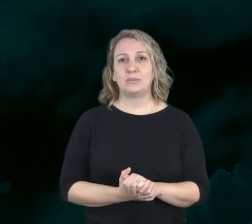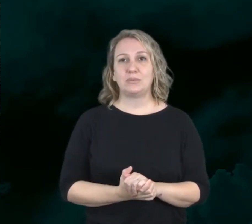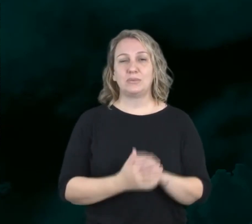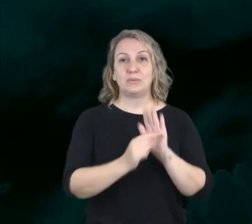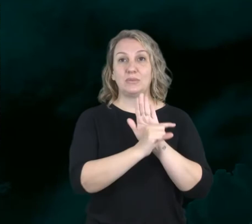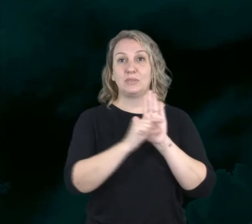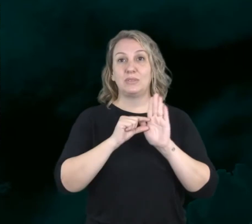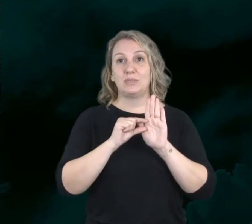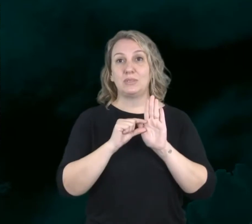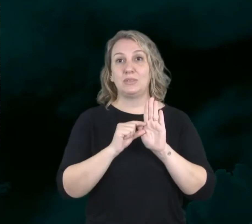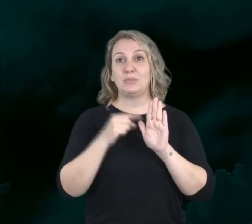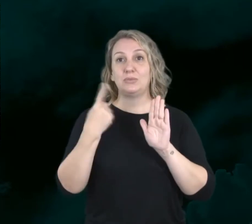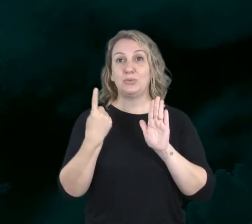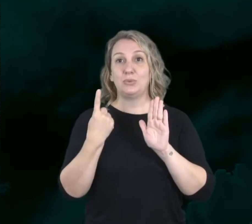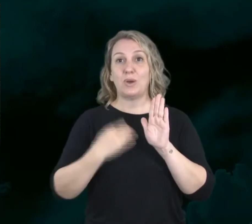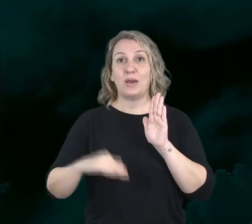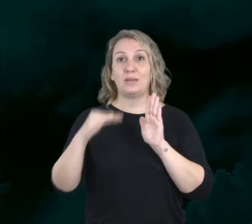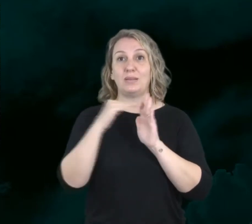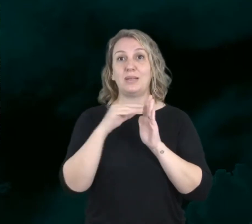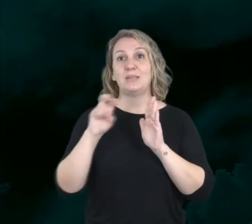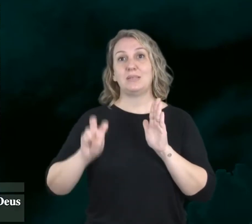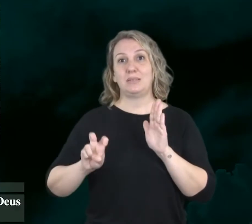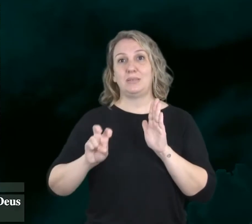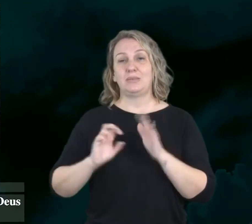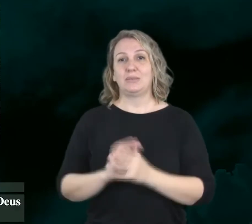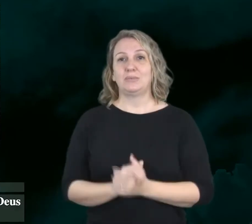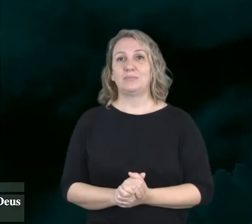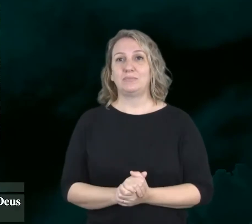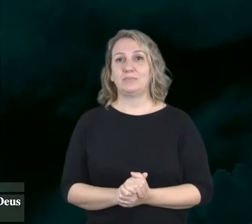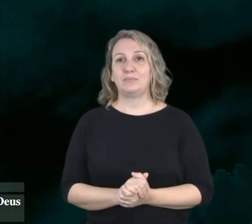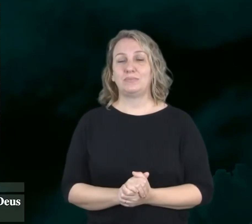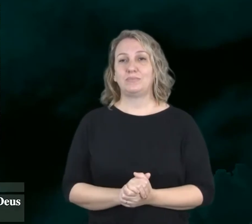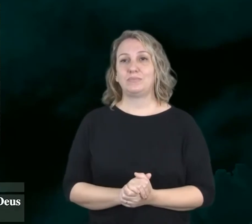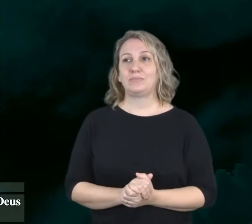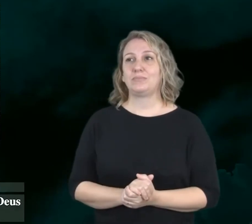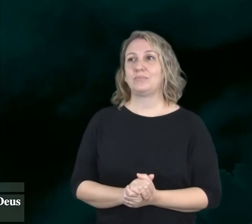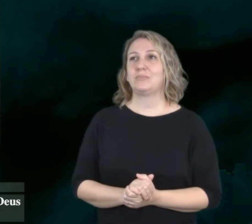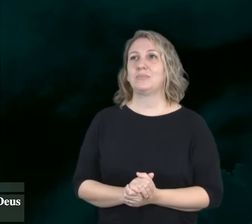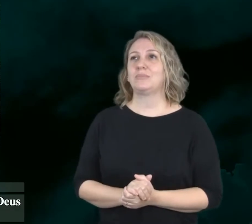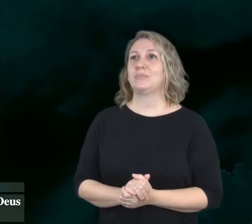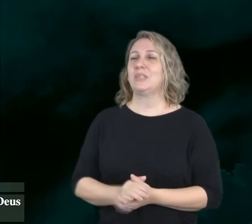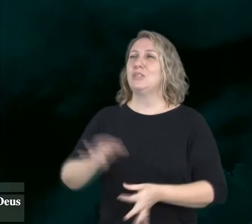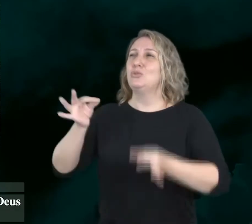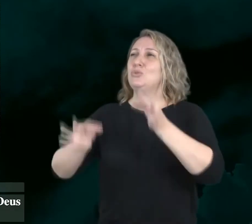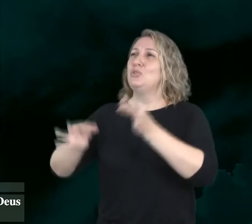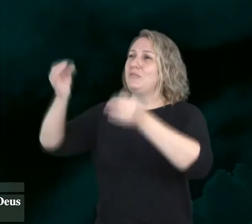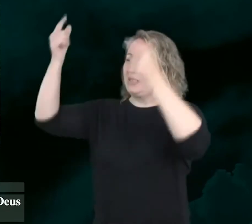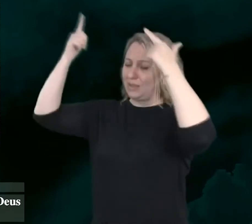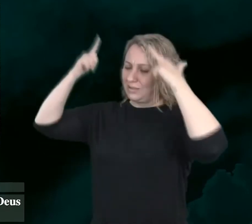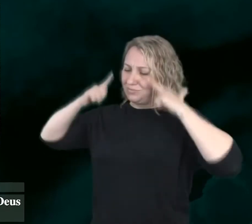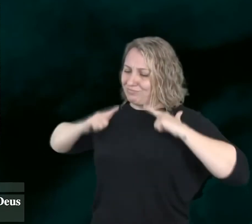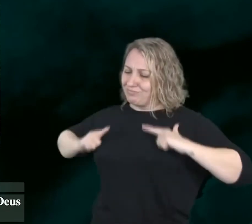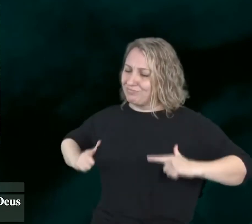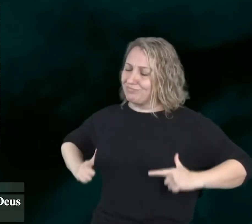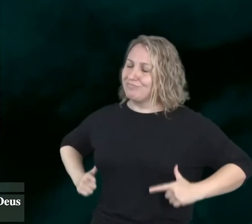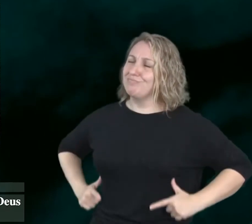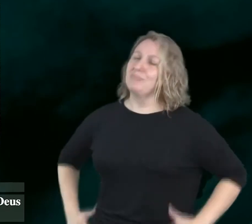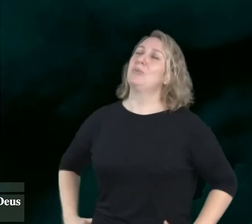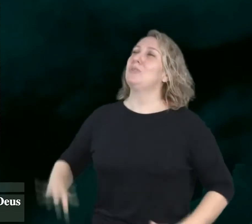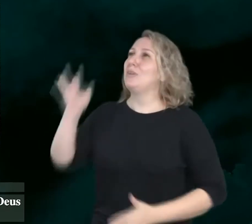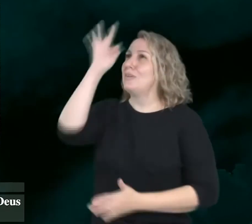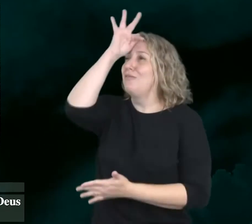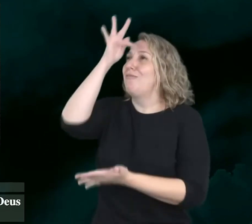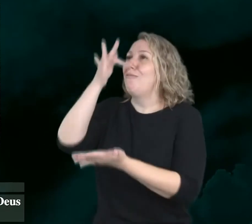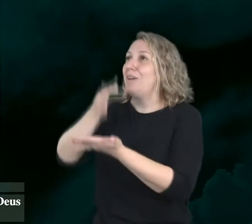versículos de 1 a 5. Justificados, pois, mediante a fé, temos paz com Deus por meio de nosso Senhor